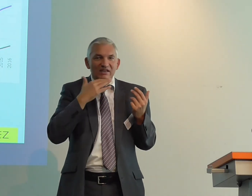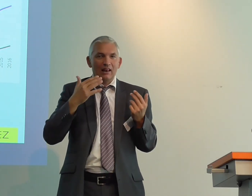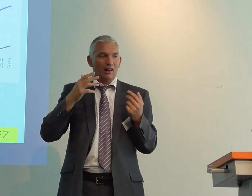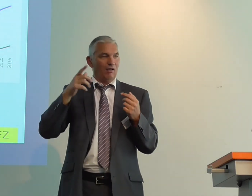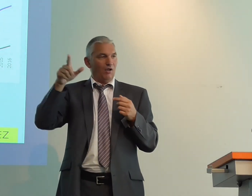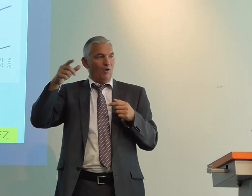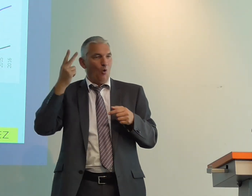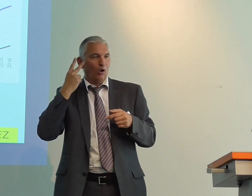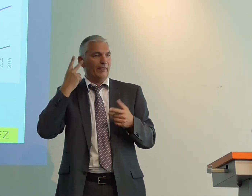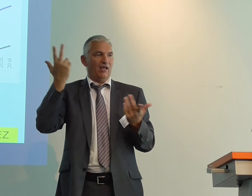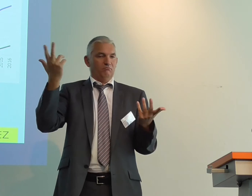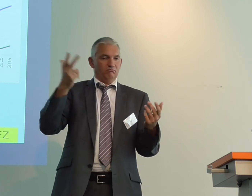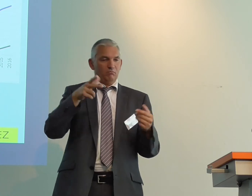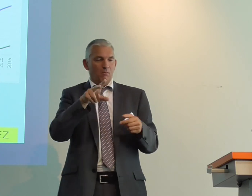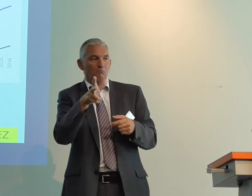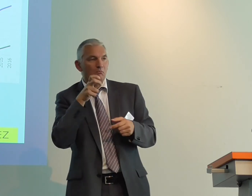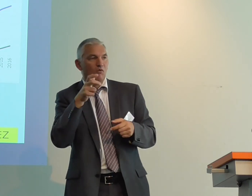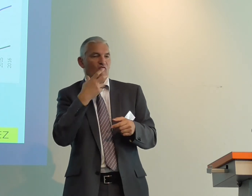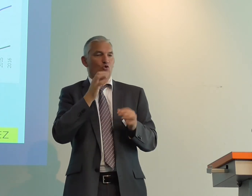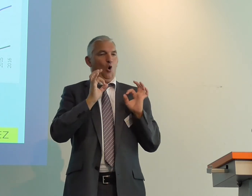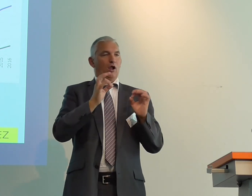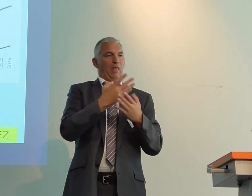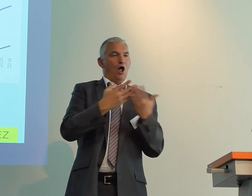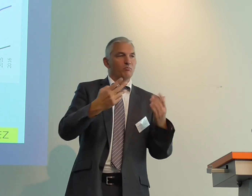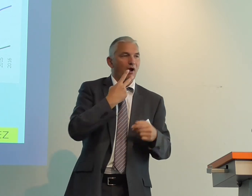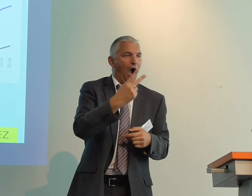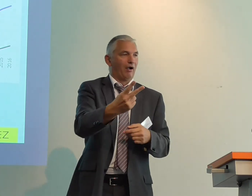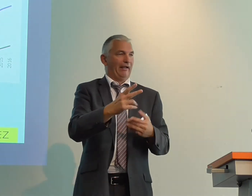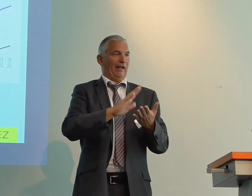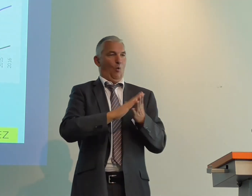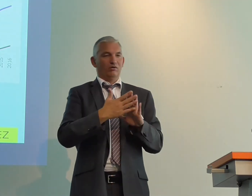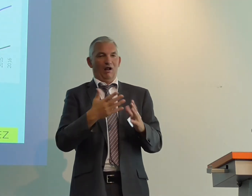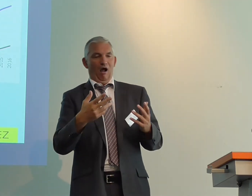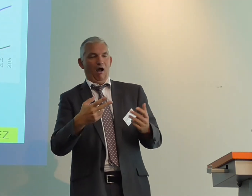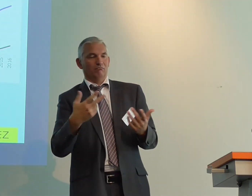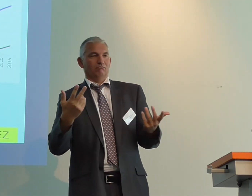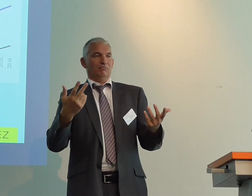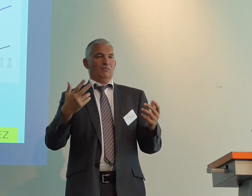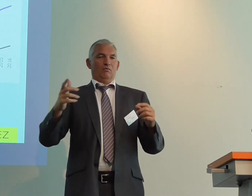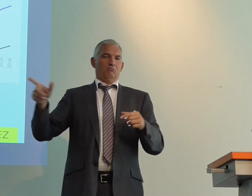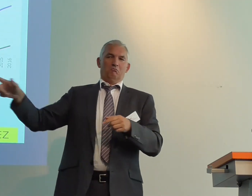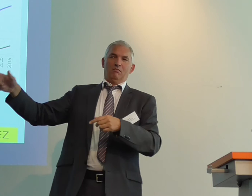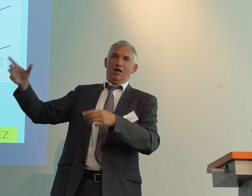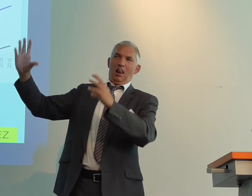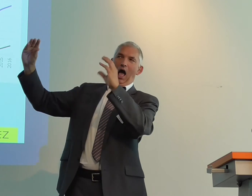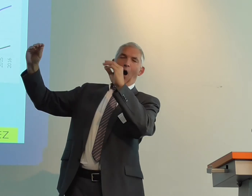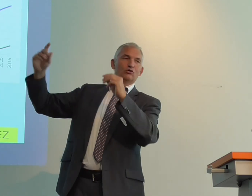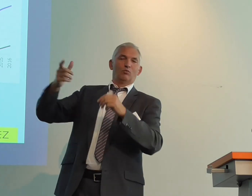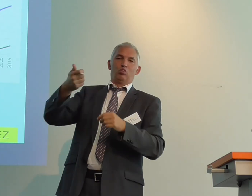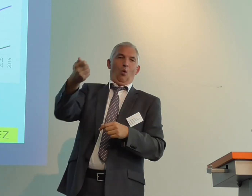mit Untertiteln. Und viele Hörende, die vielleicht Originalsprache sehen möchten oder aber die, denen das